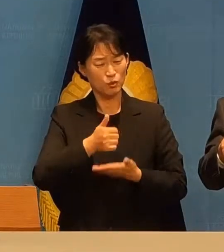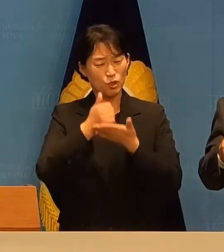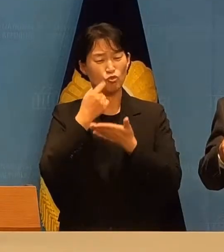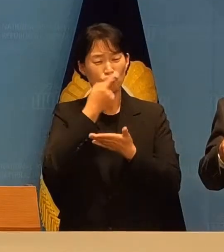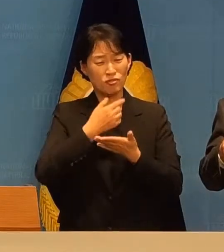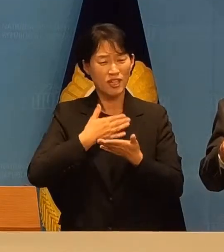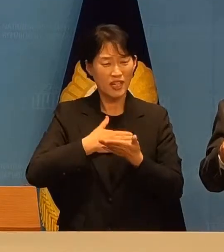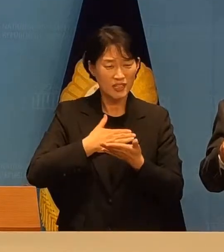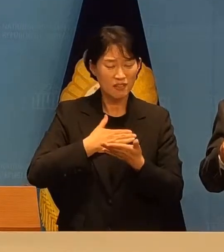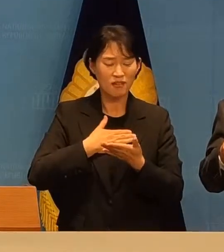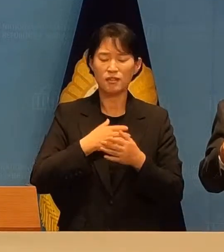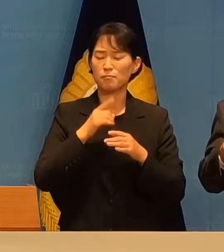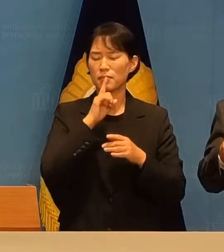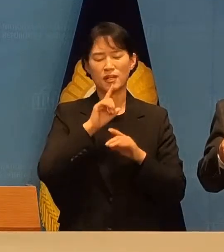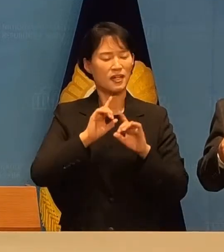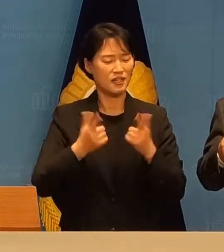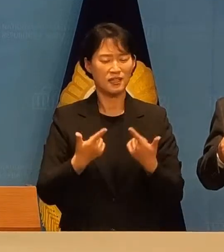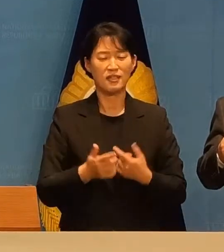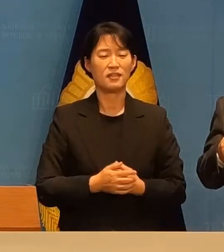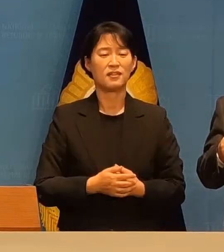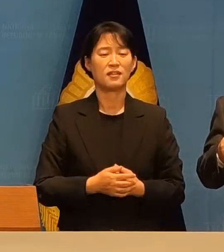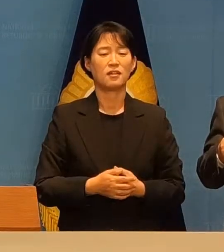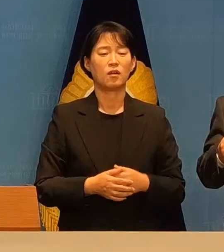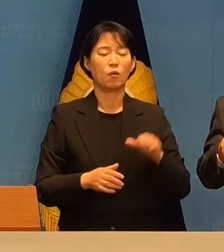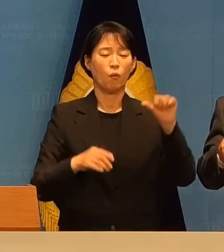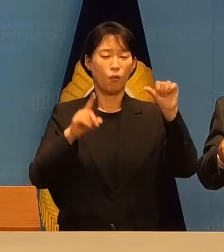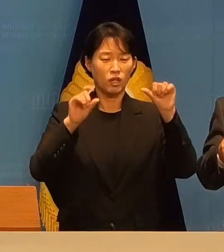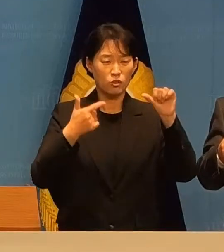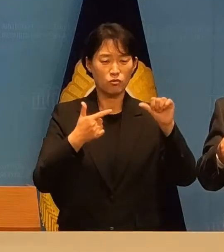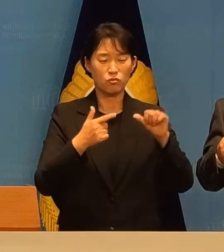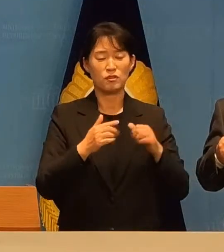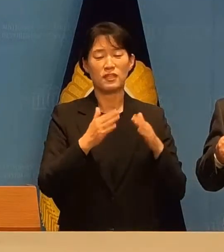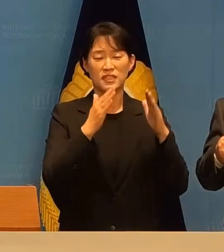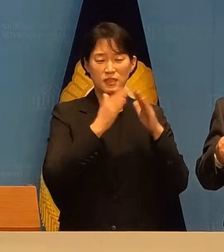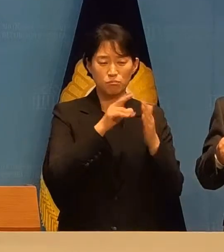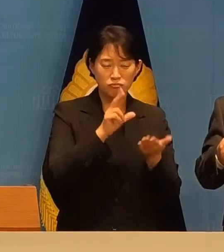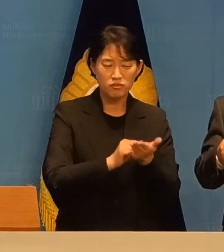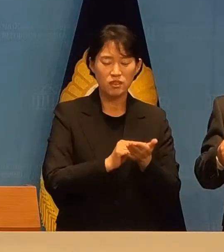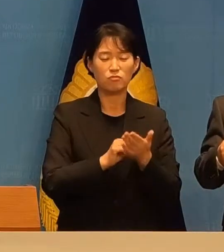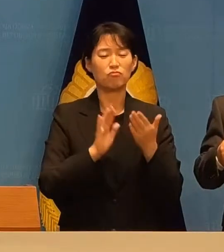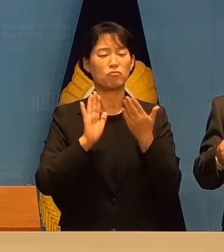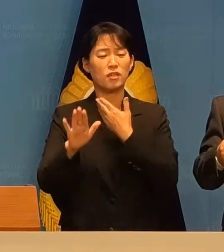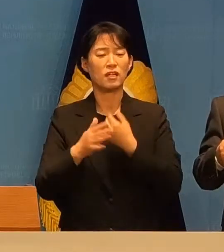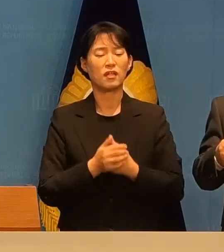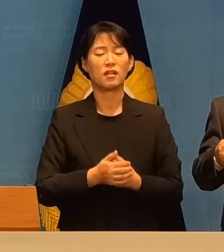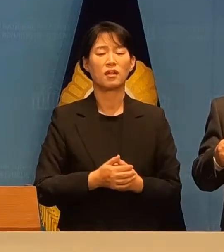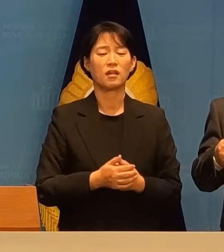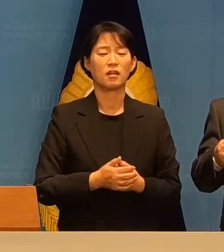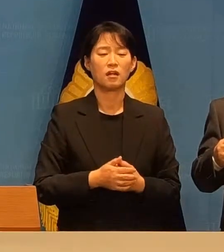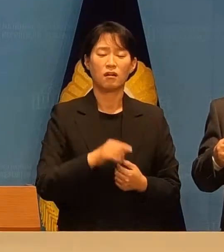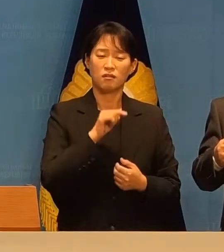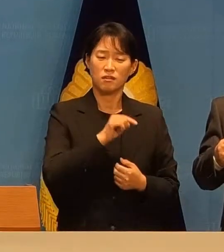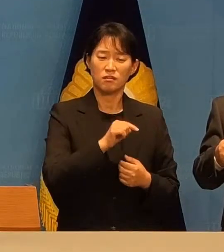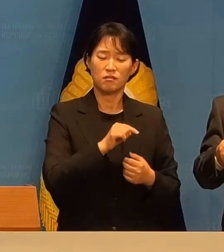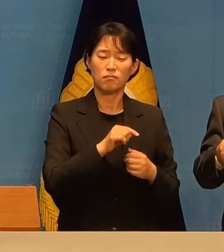식으로는 안 됩니다. 5.16 부동산 대책 이후 부동산 대책이